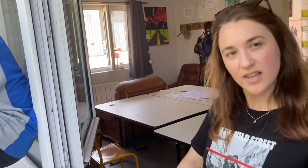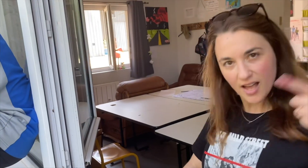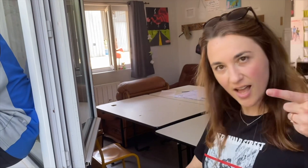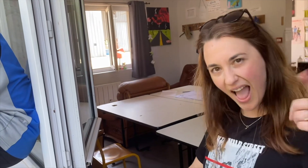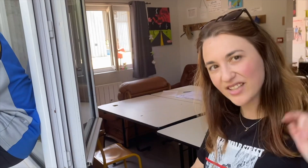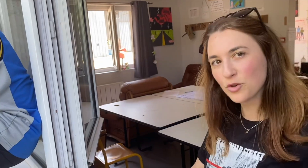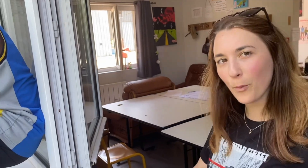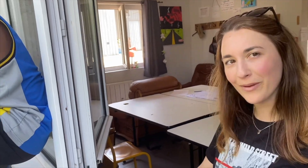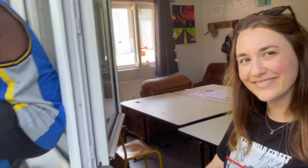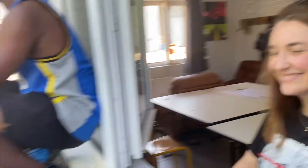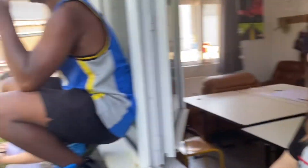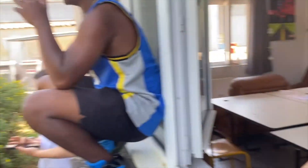Action.